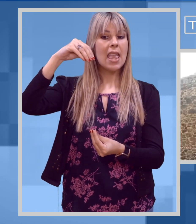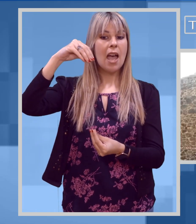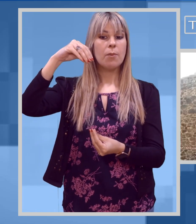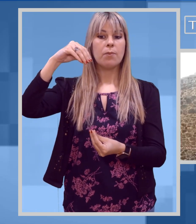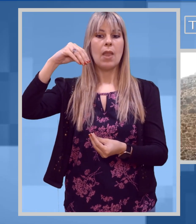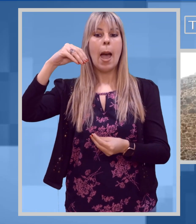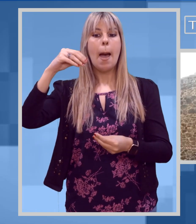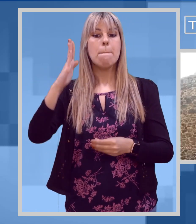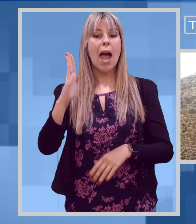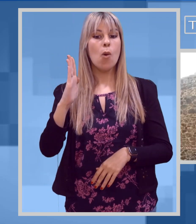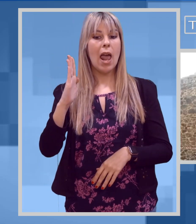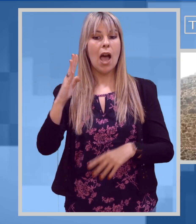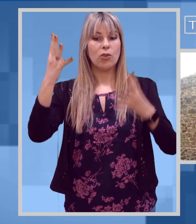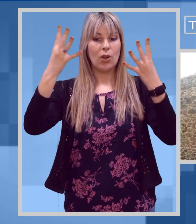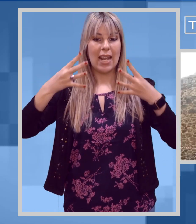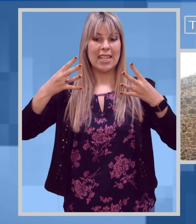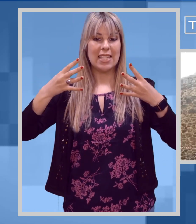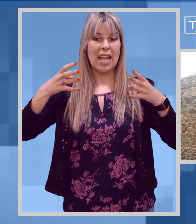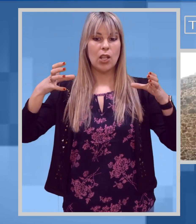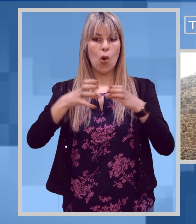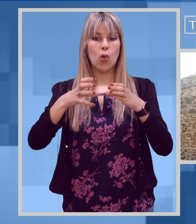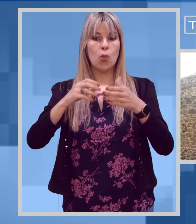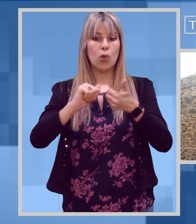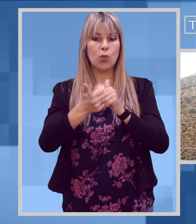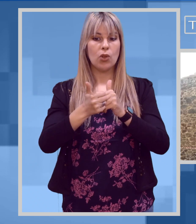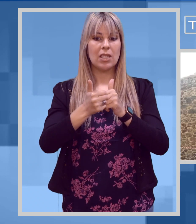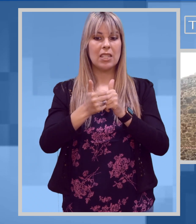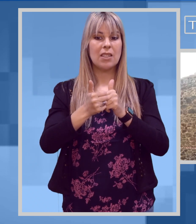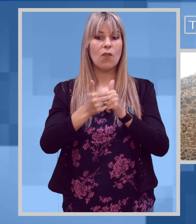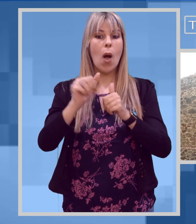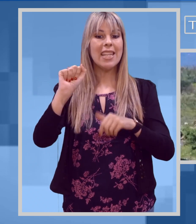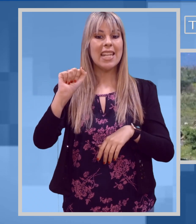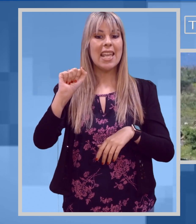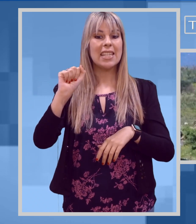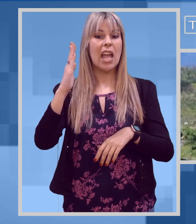Bauladu, organizzata dal gruppo sportivo Atletica Bauladu.